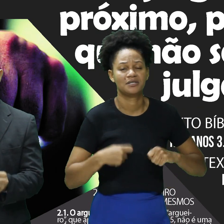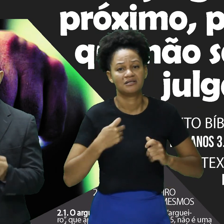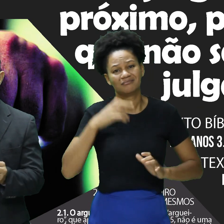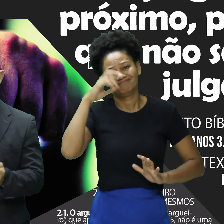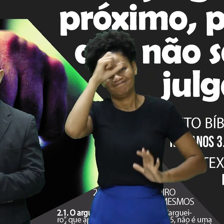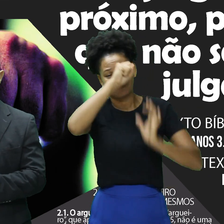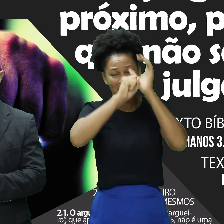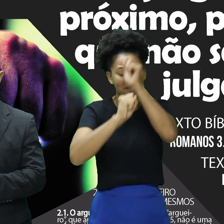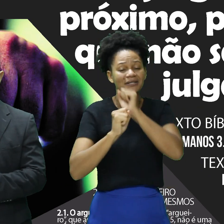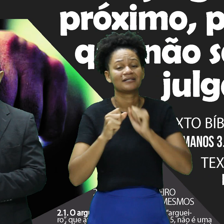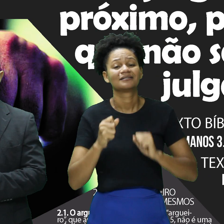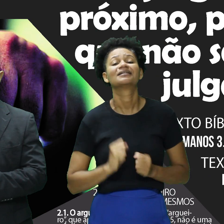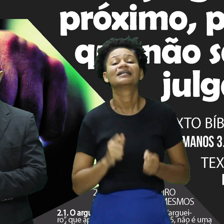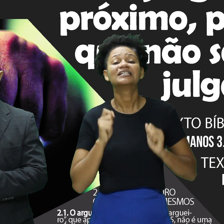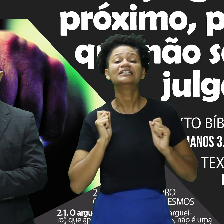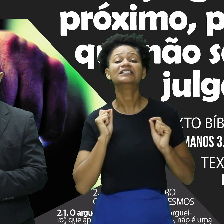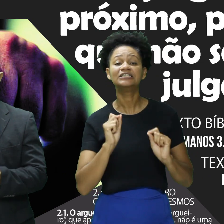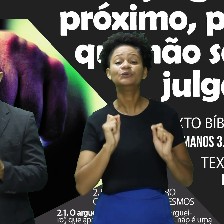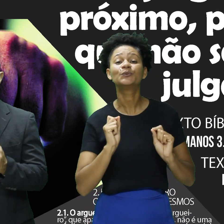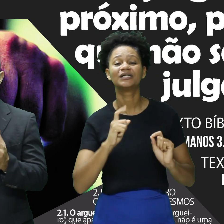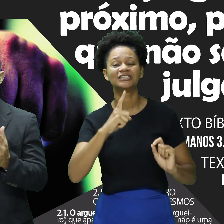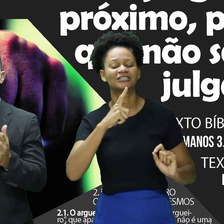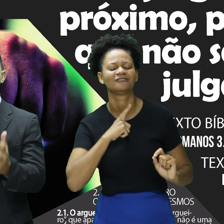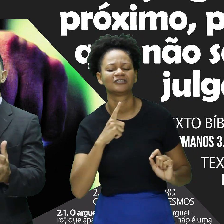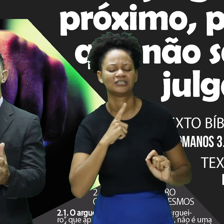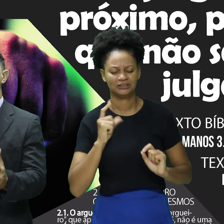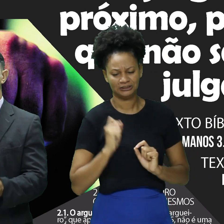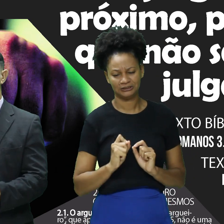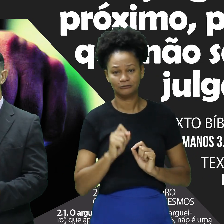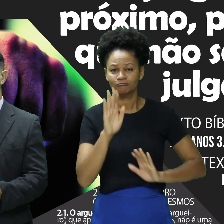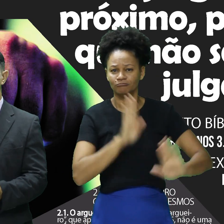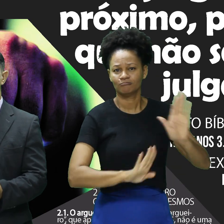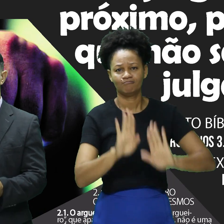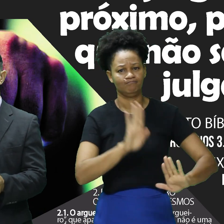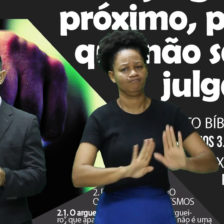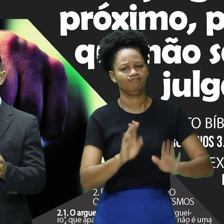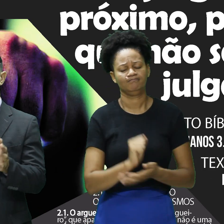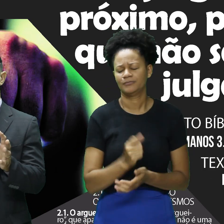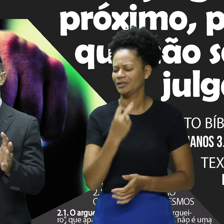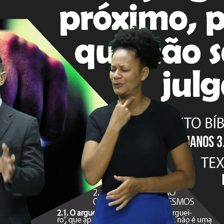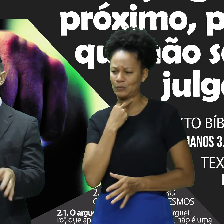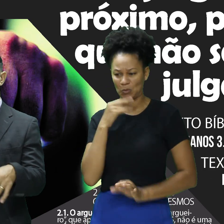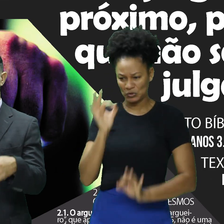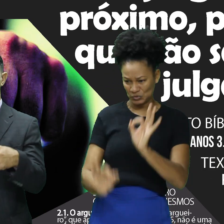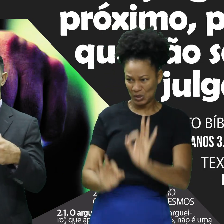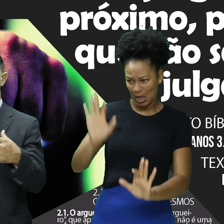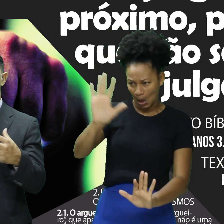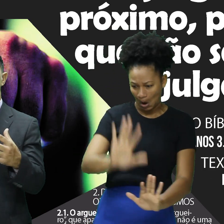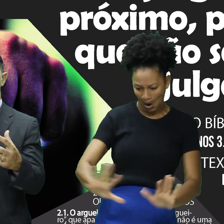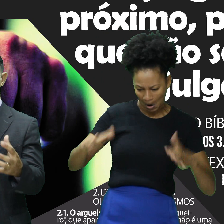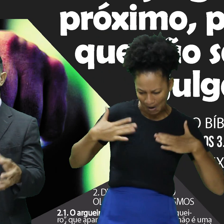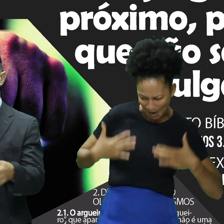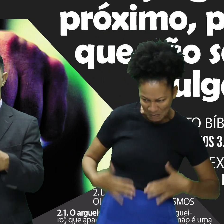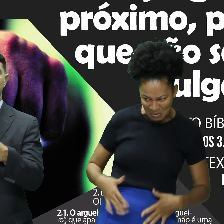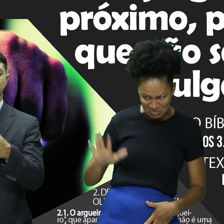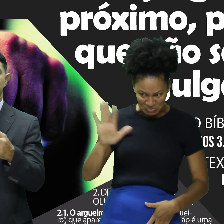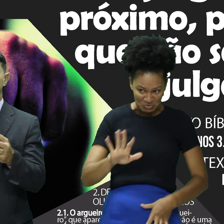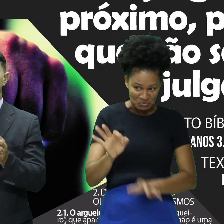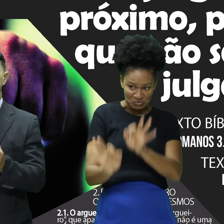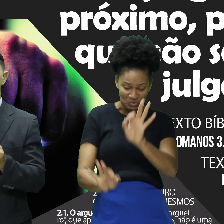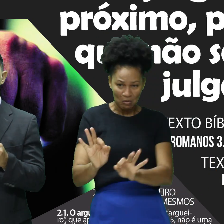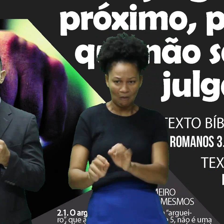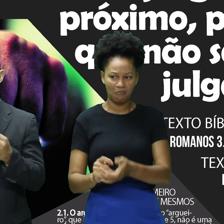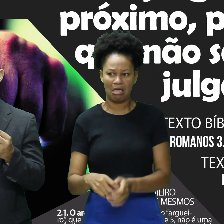atentos a isso, a não julgar as pessoas nem por sua aparência, nem por suas